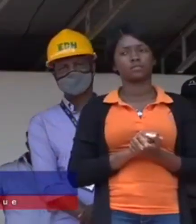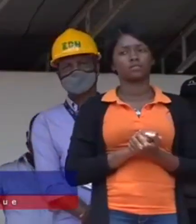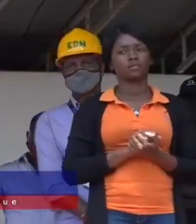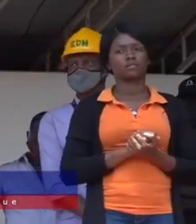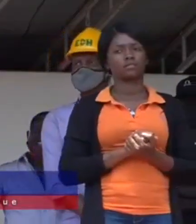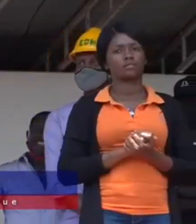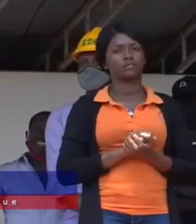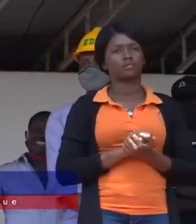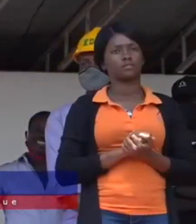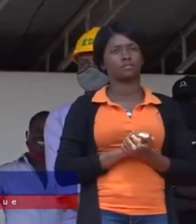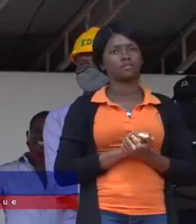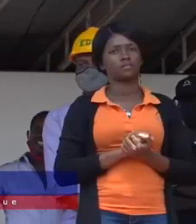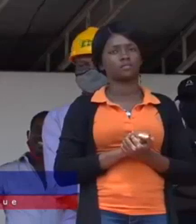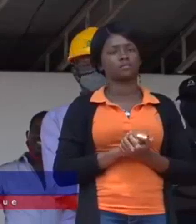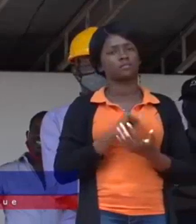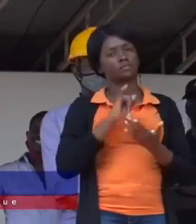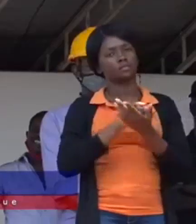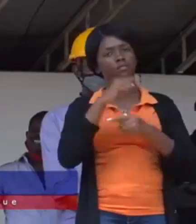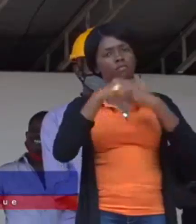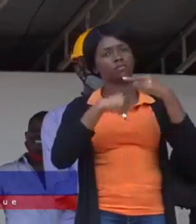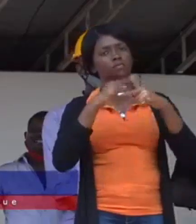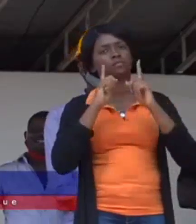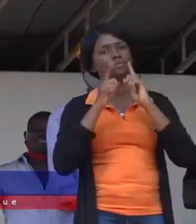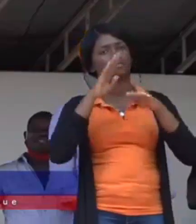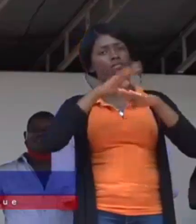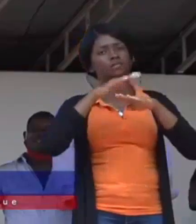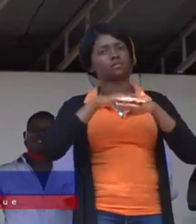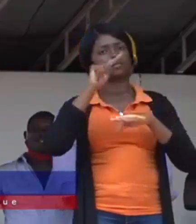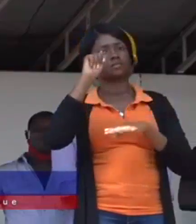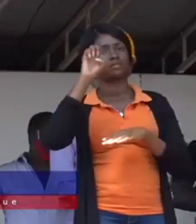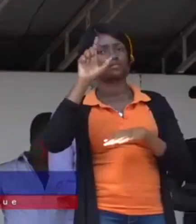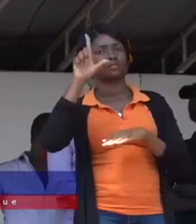en fait, ça me va parler sur téléphérique là, besoin